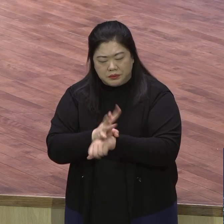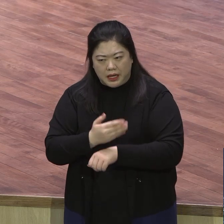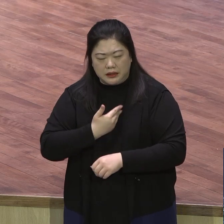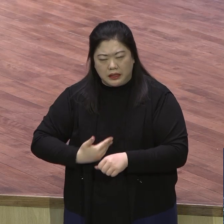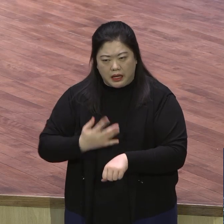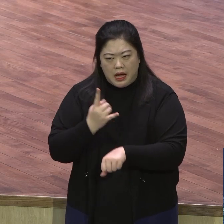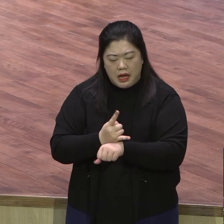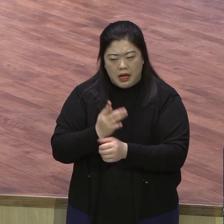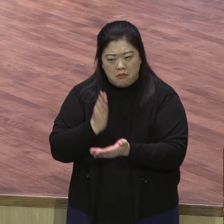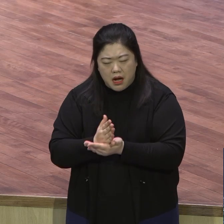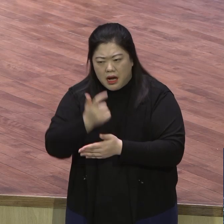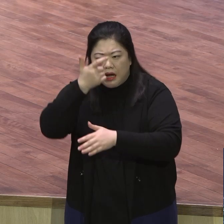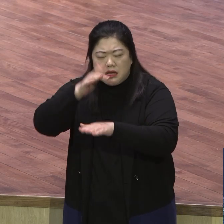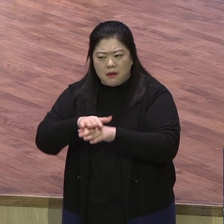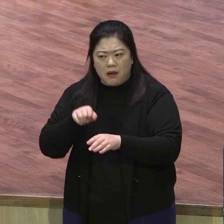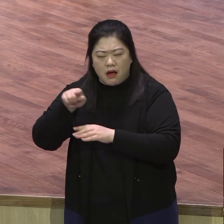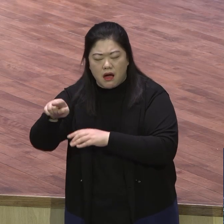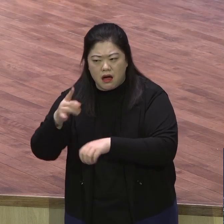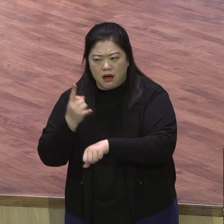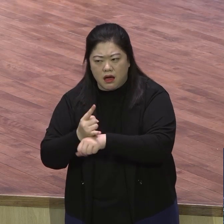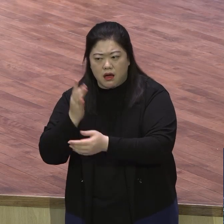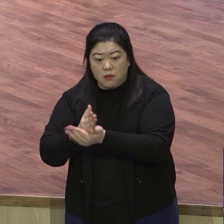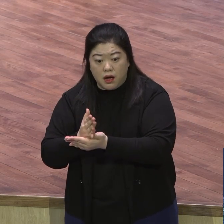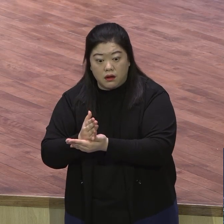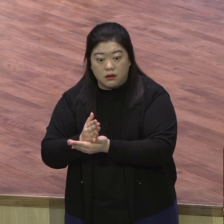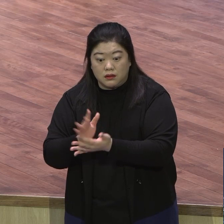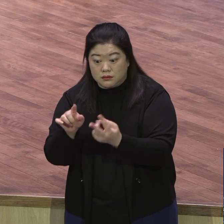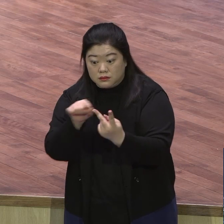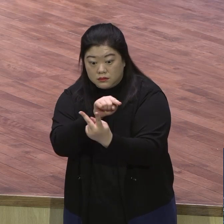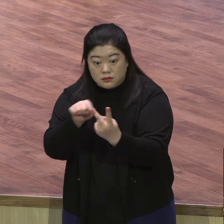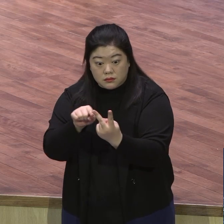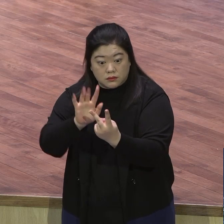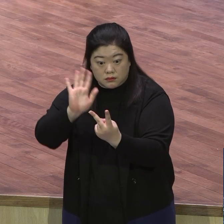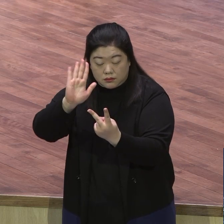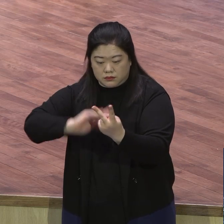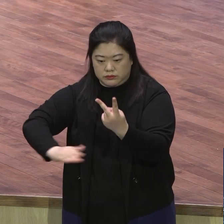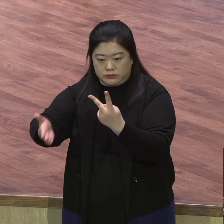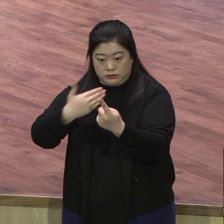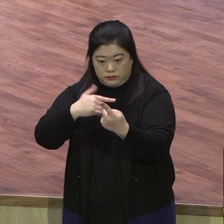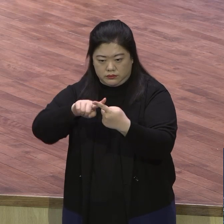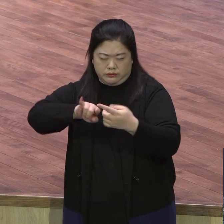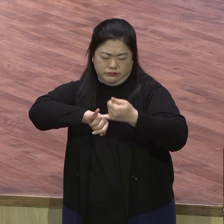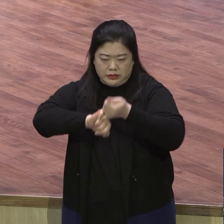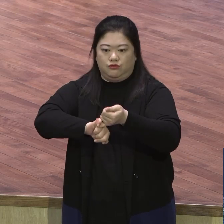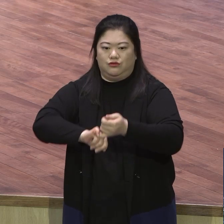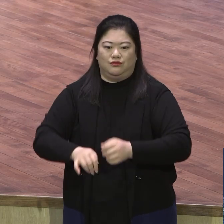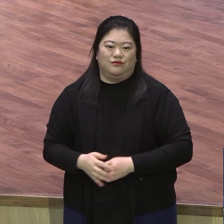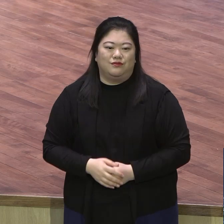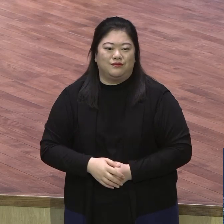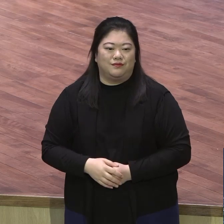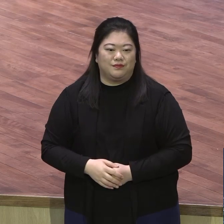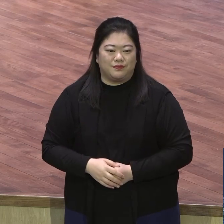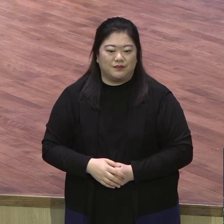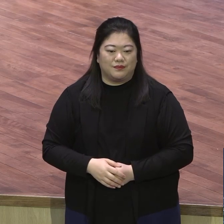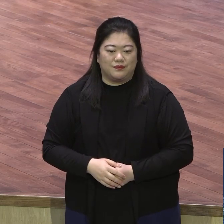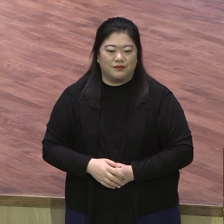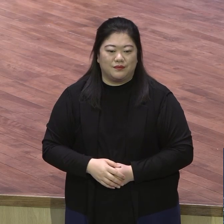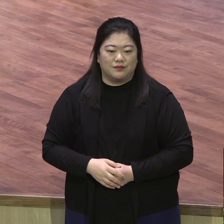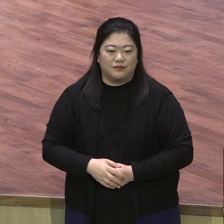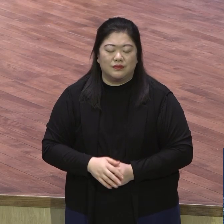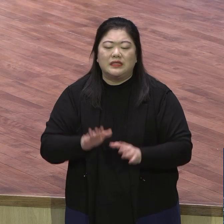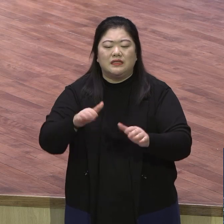예배 성공은 필수다. 내 인생에 필수라는 것입니다. 지금 우리가 인생을 사랑하는 현장 상황을 영적으로